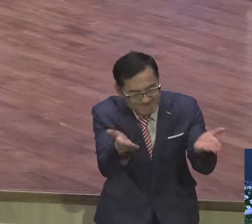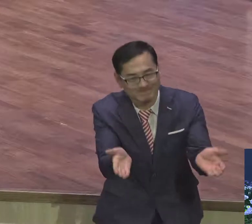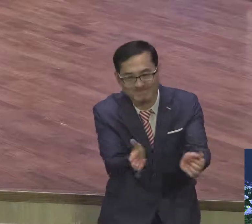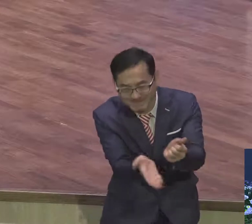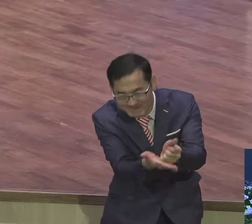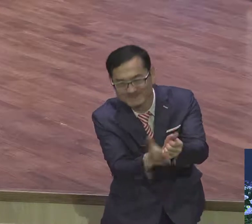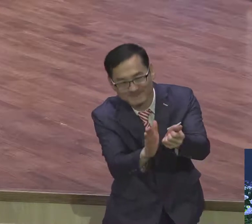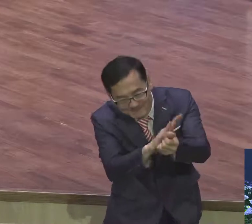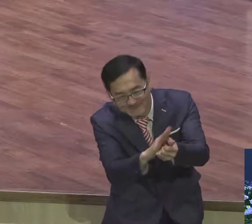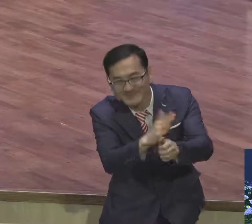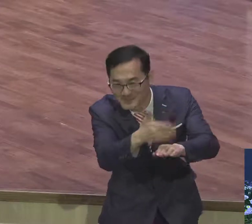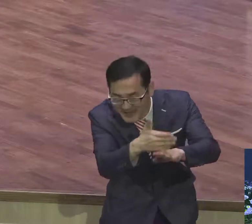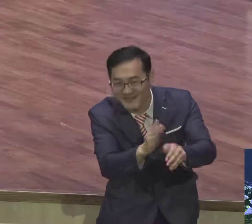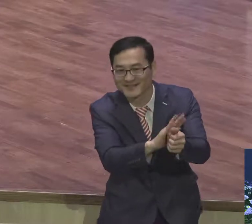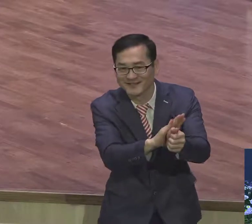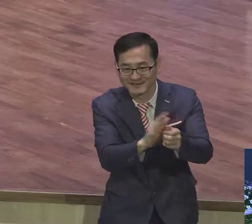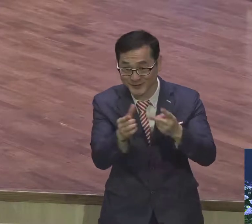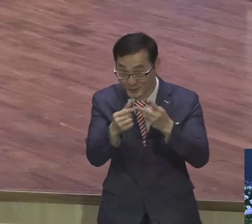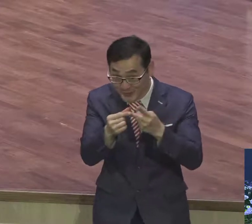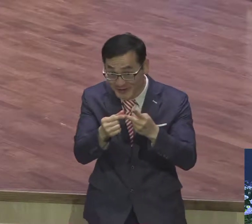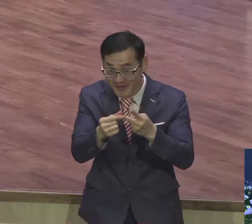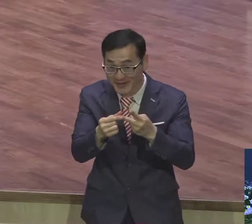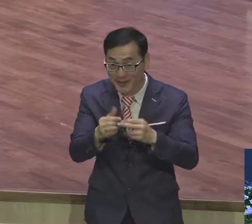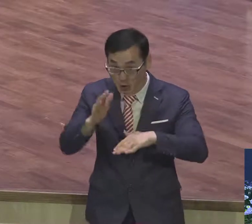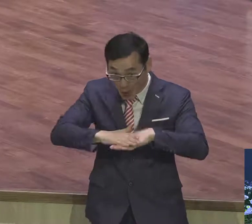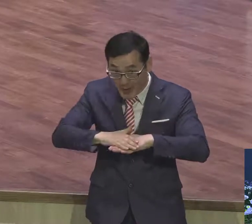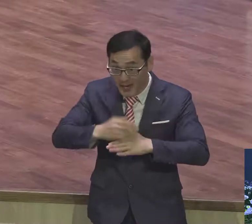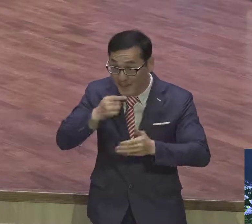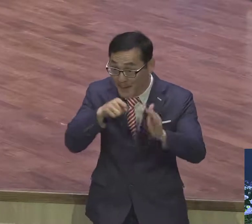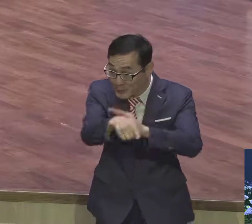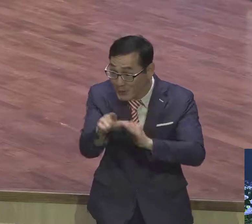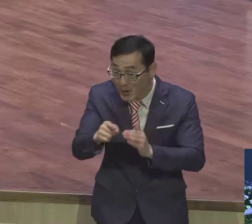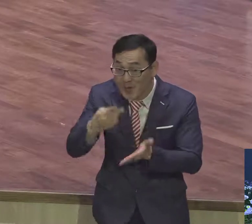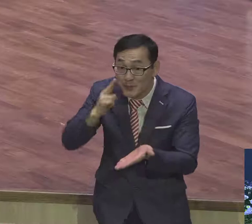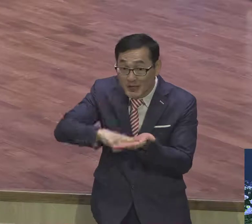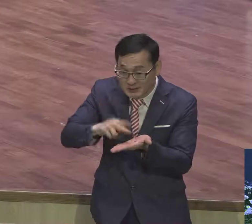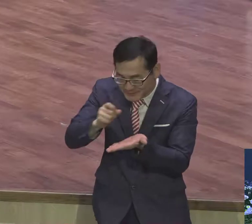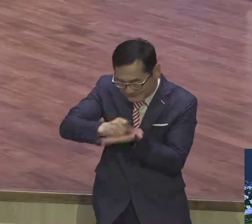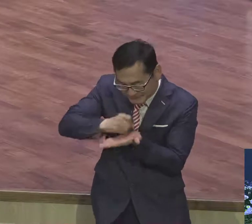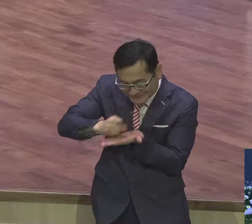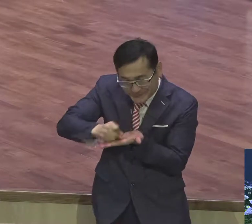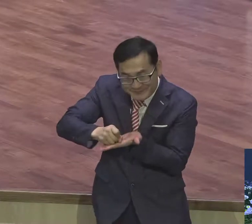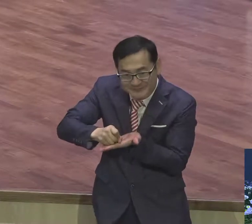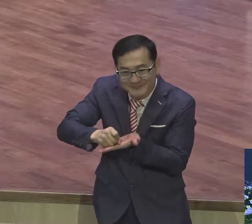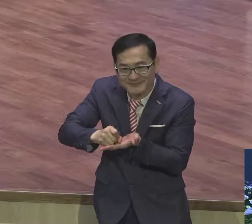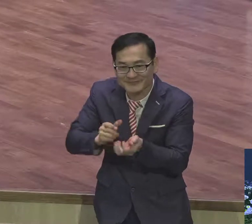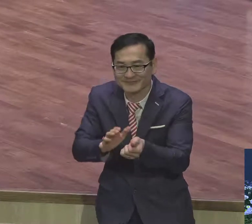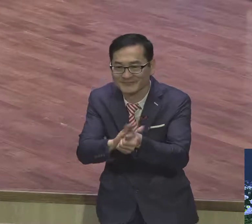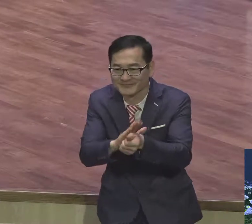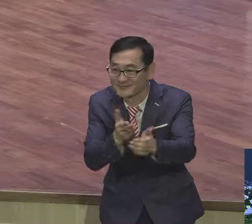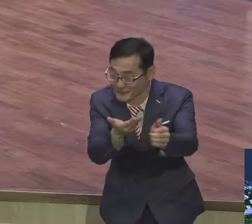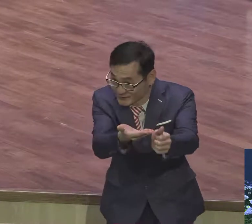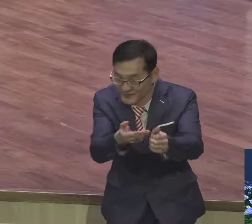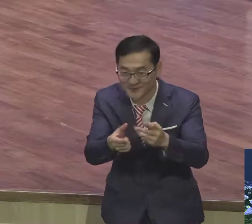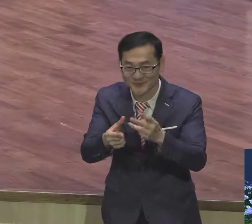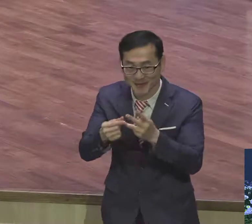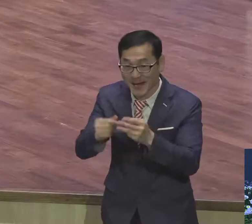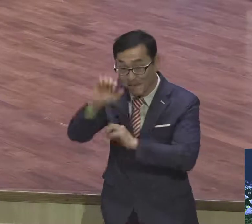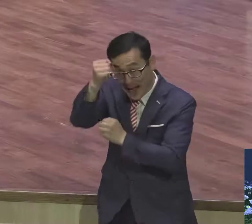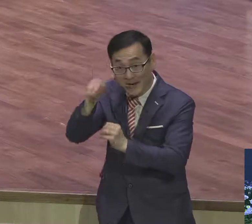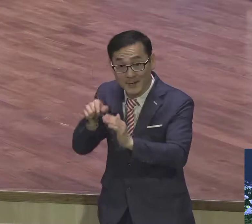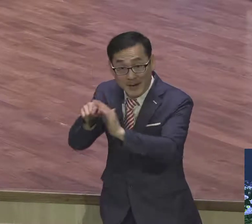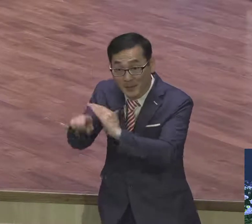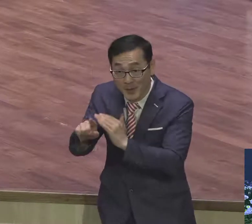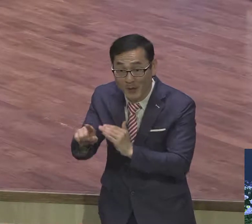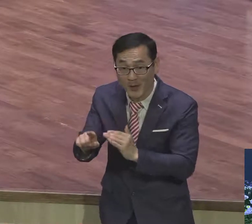손의 방문이 뭐냐 편지를 써서 사랑하는 진솔한 마음을 전달하는 발의 방문이 뭐냐 상대방이 병들었거나